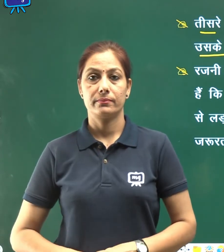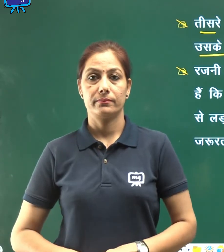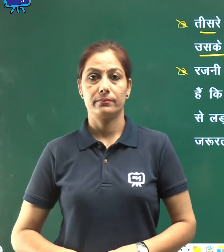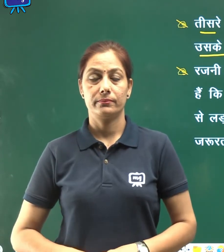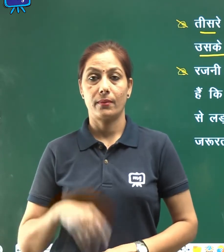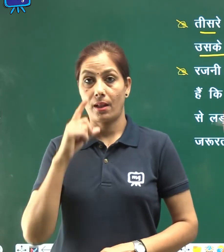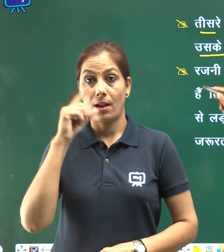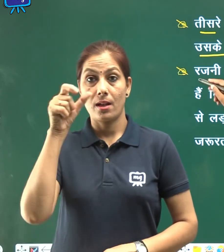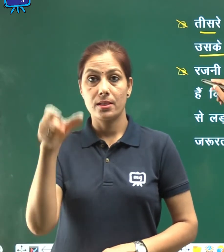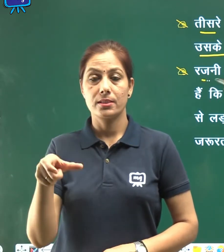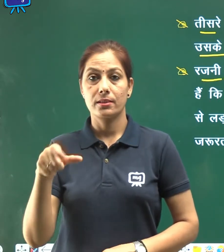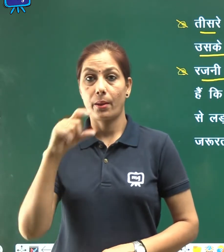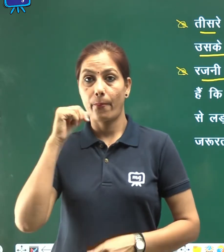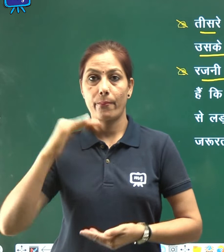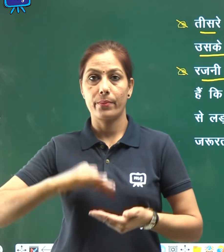रजनी के पति